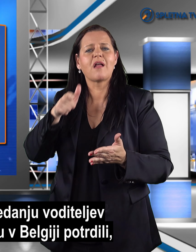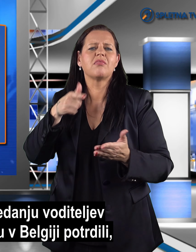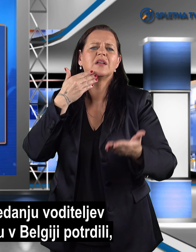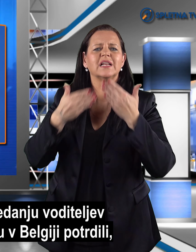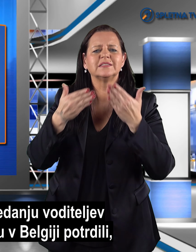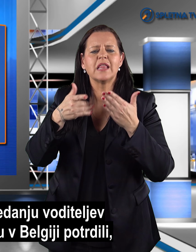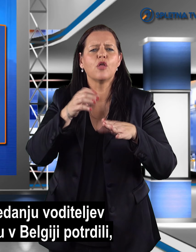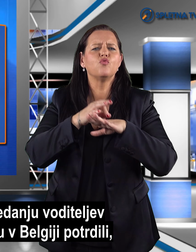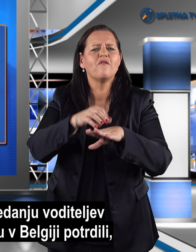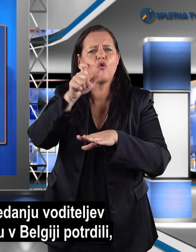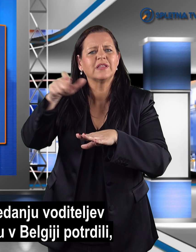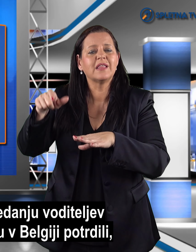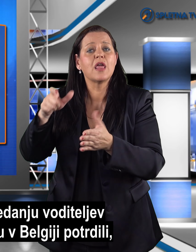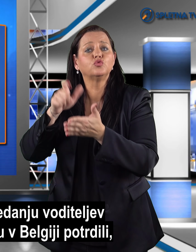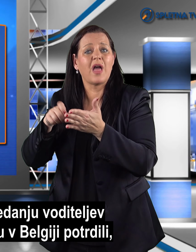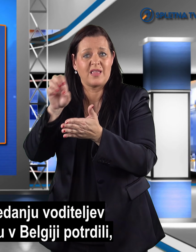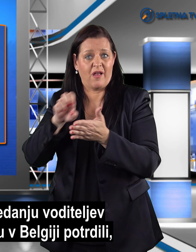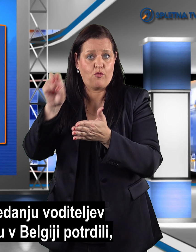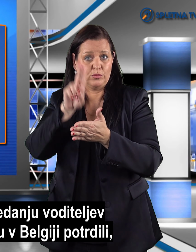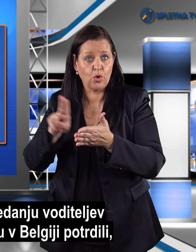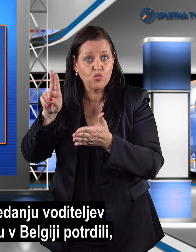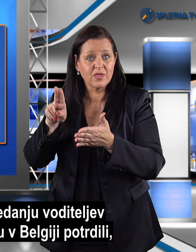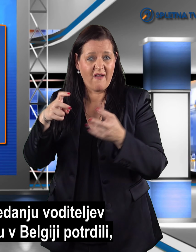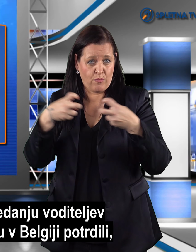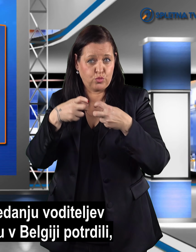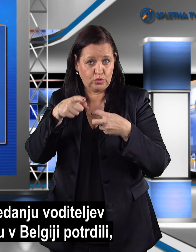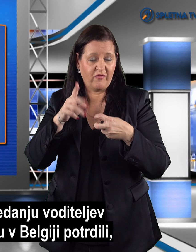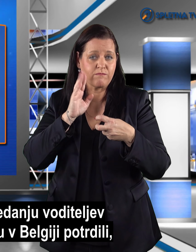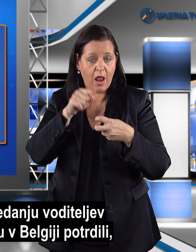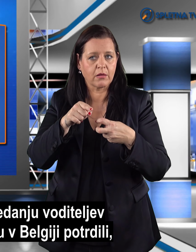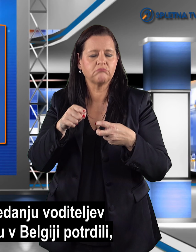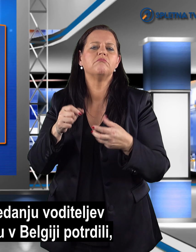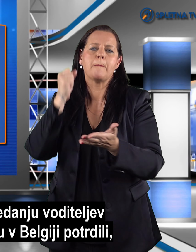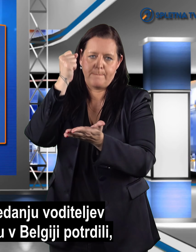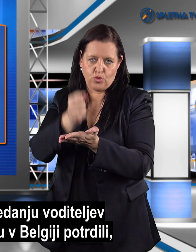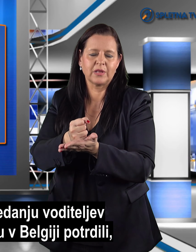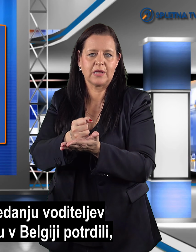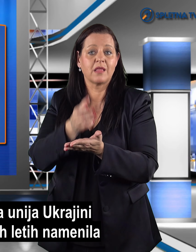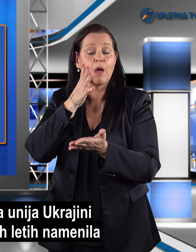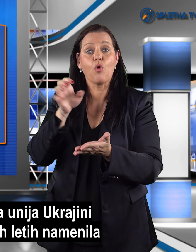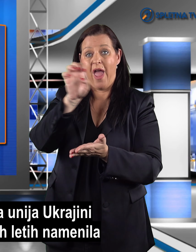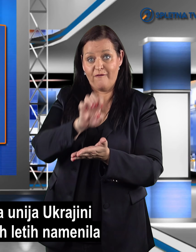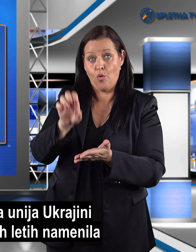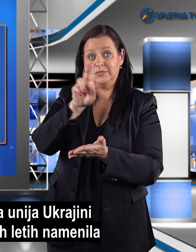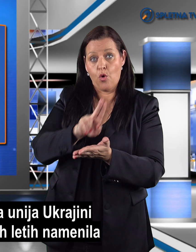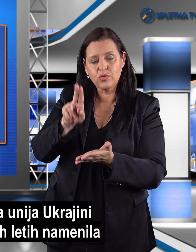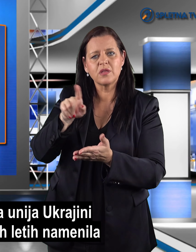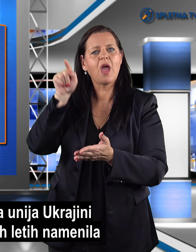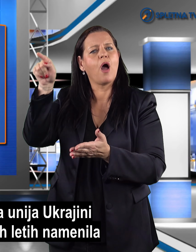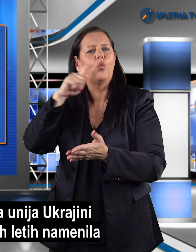Včeraj so na zasedanju voditeljev članic Evropske unije v Bruslju v Belgiji potrdili, da bo Evropska unija Ukrajini v prihodnjih